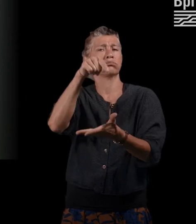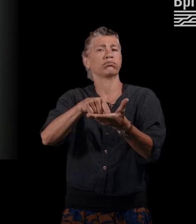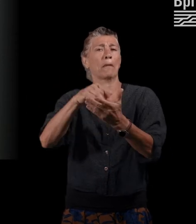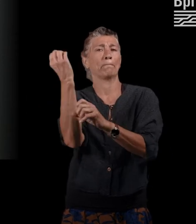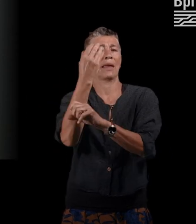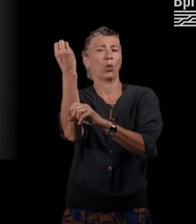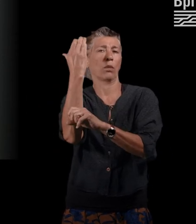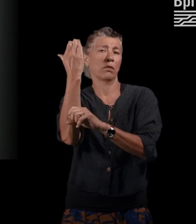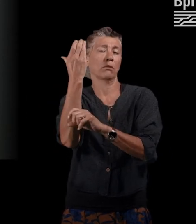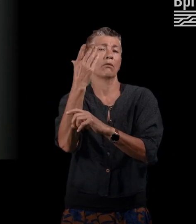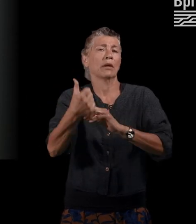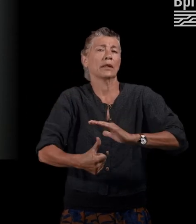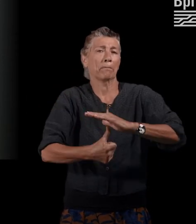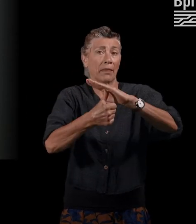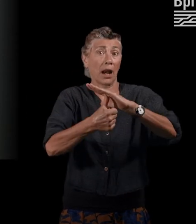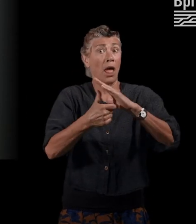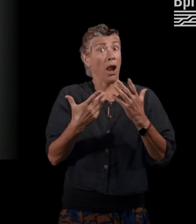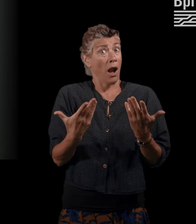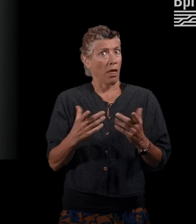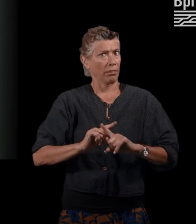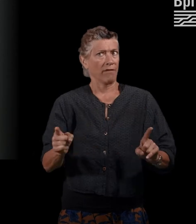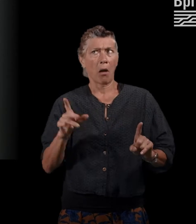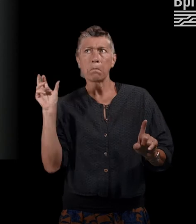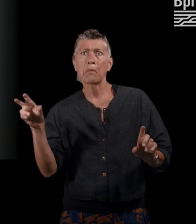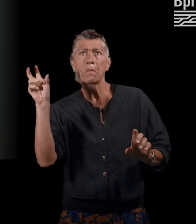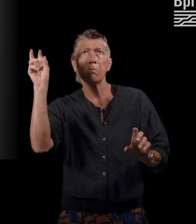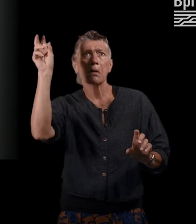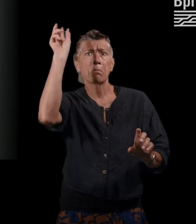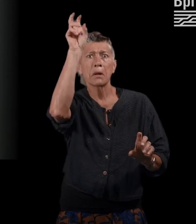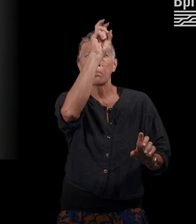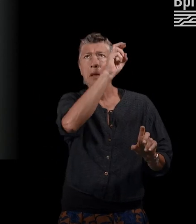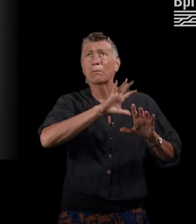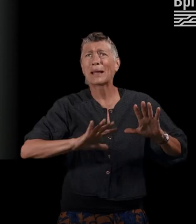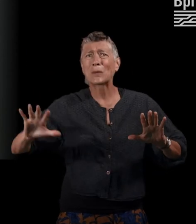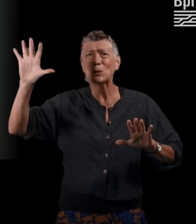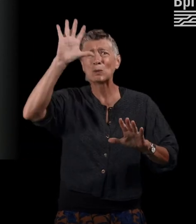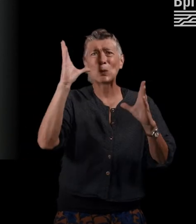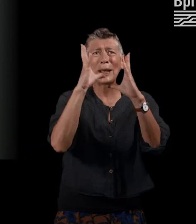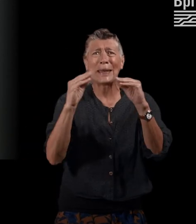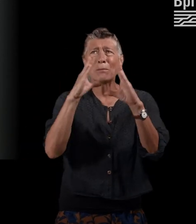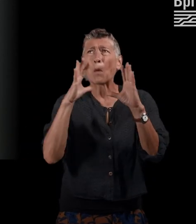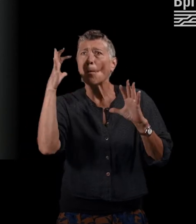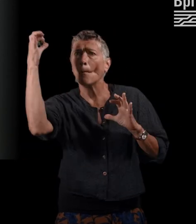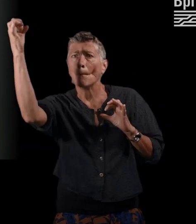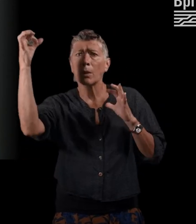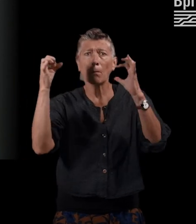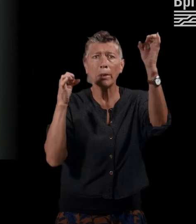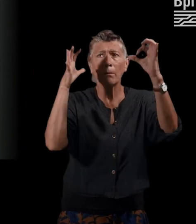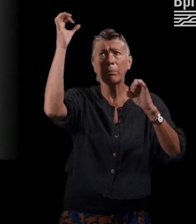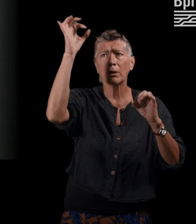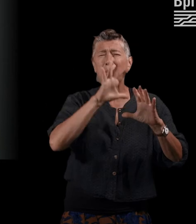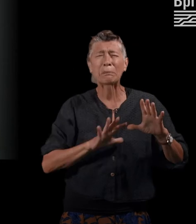capitale. Là, ça s'est vraiment produit partout, sans exception, dans toutes les parties du Liban les plus